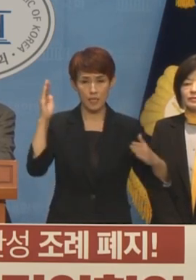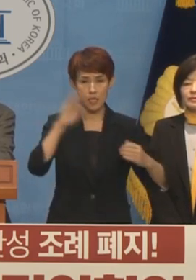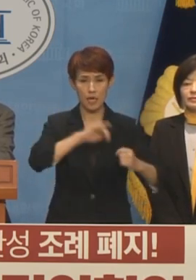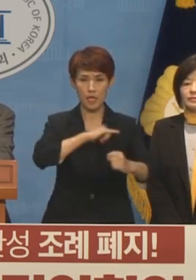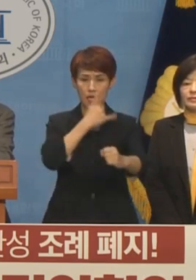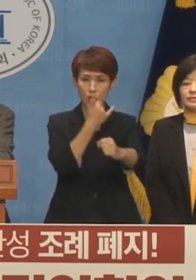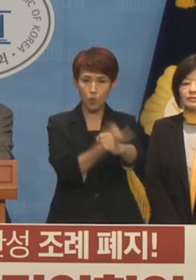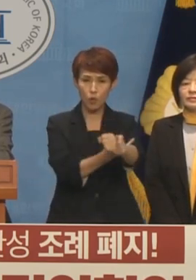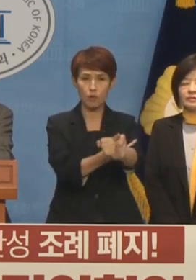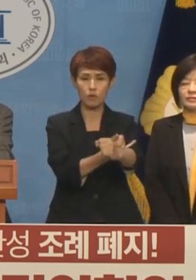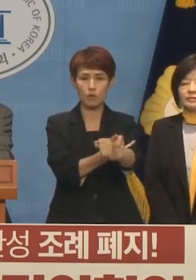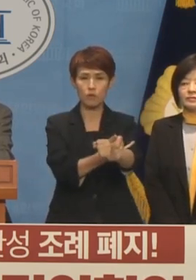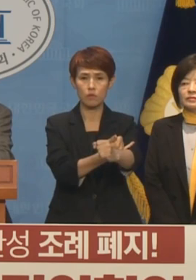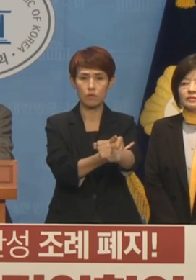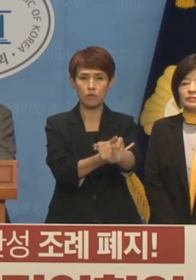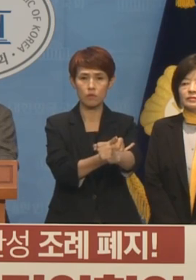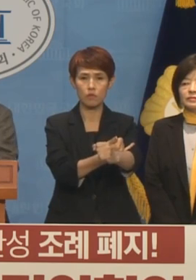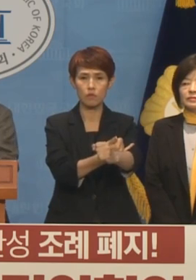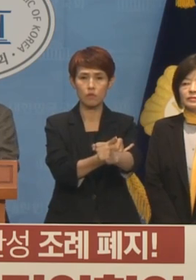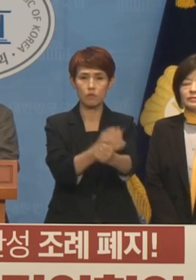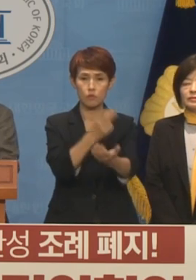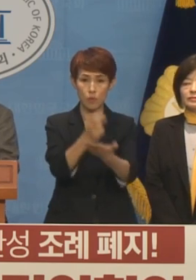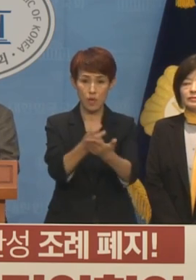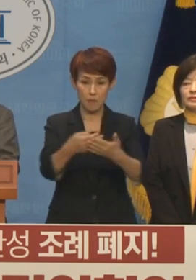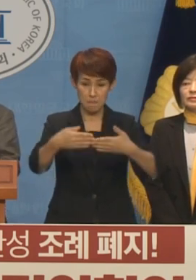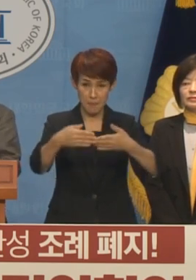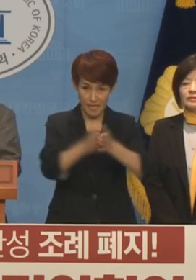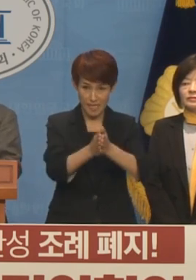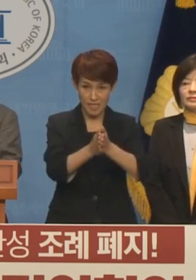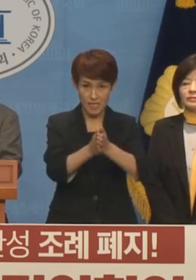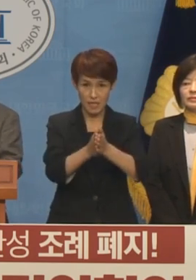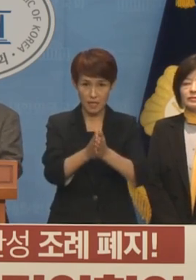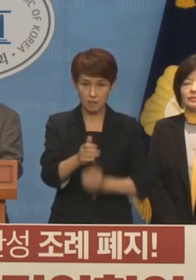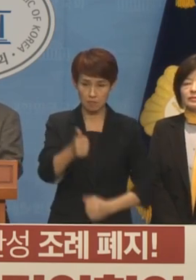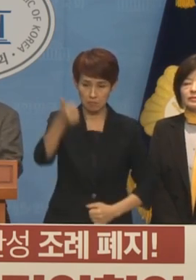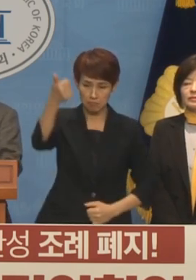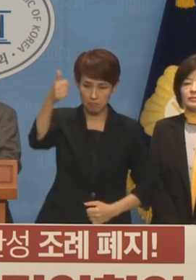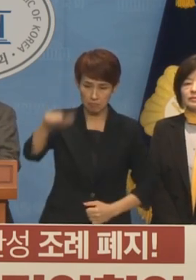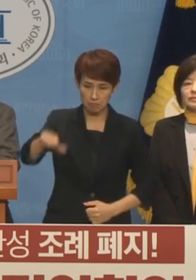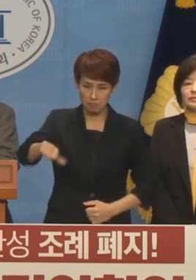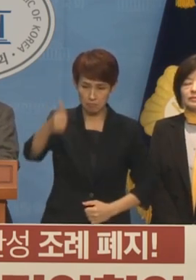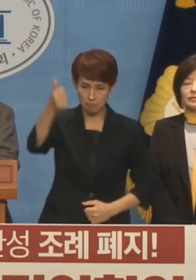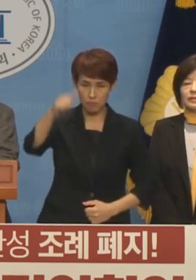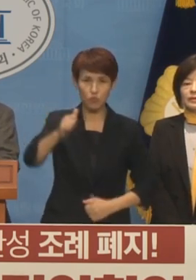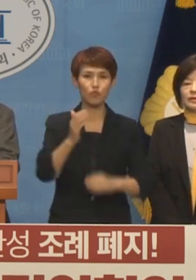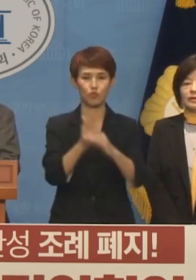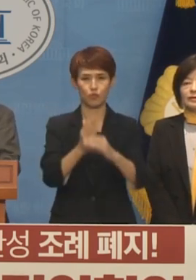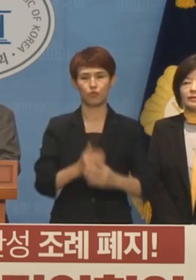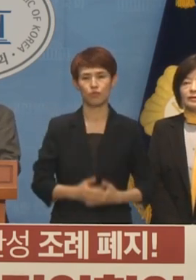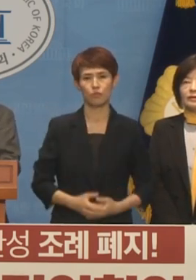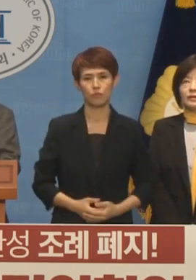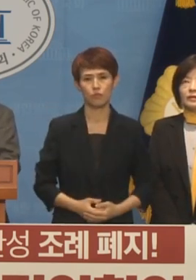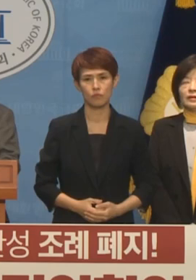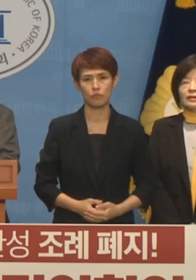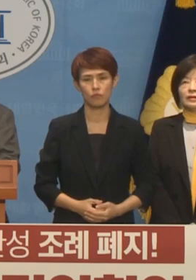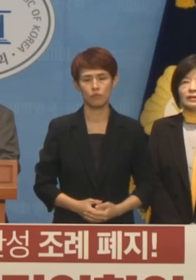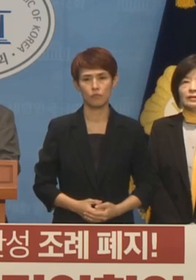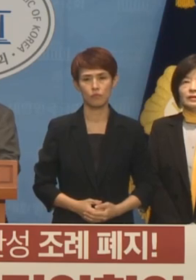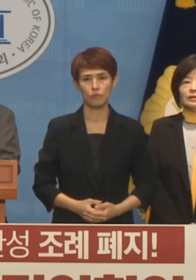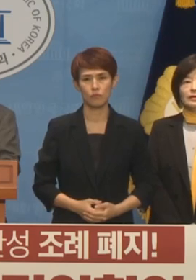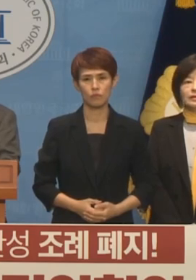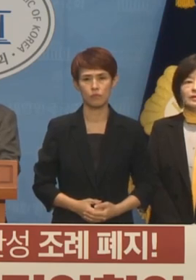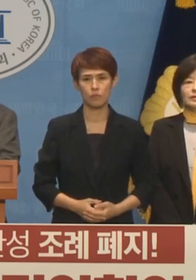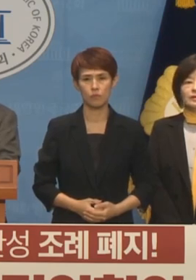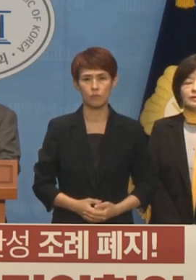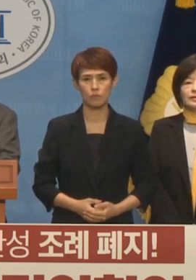학생인권 조례의 폐지안이 찬반 토론 중이라고 합니다. 그런 걸로 봤을 때